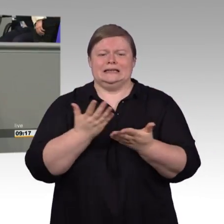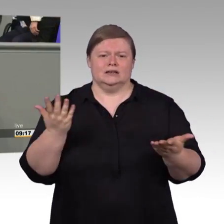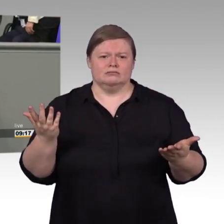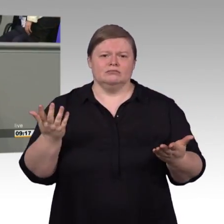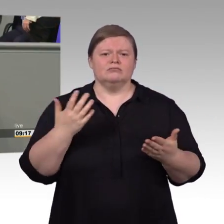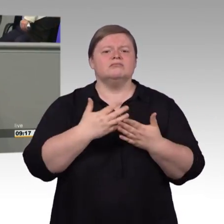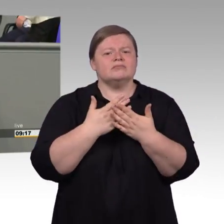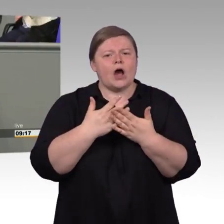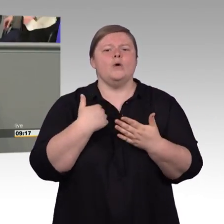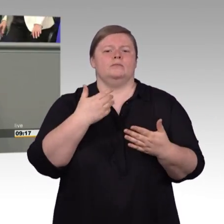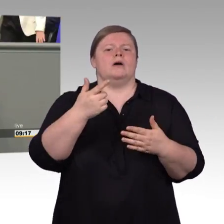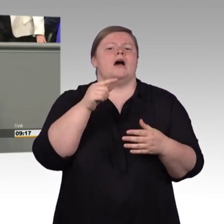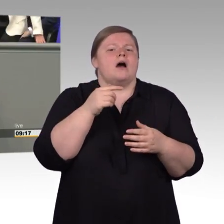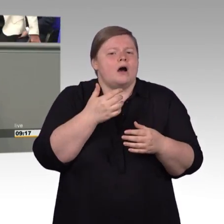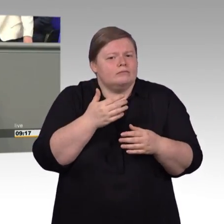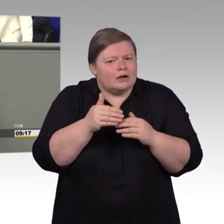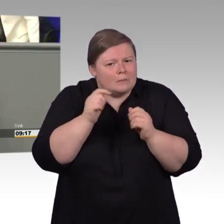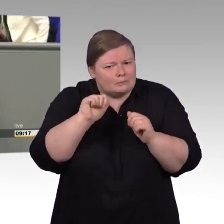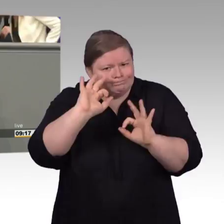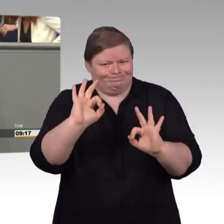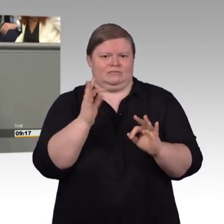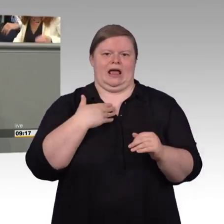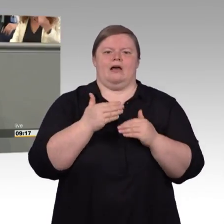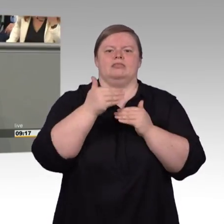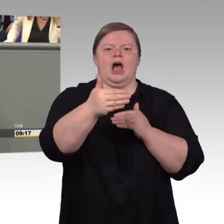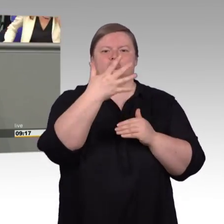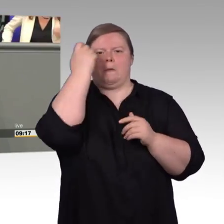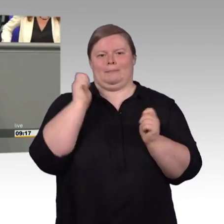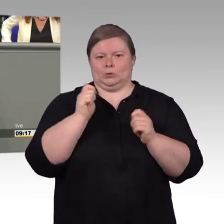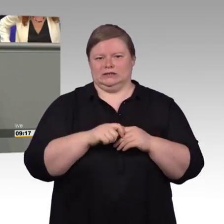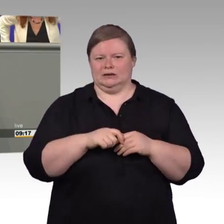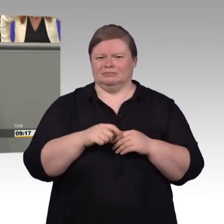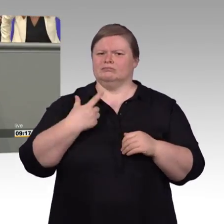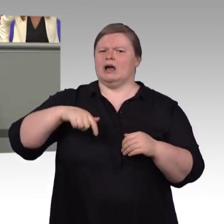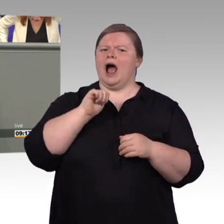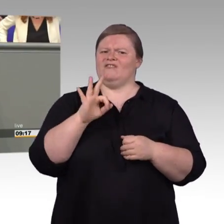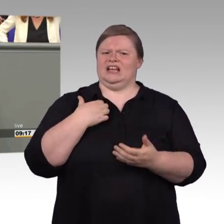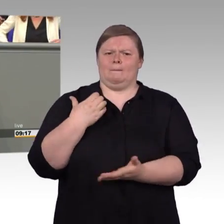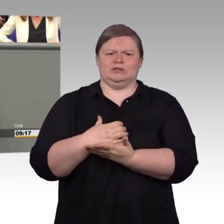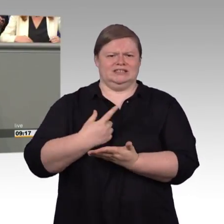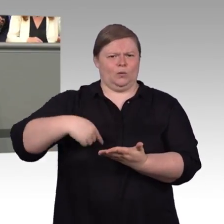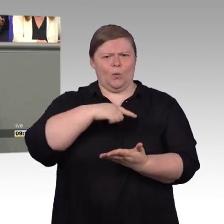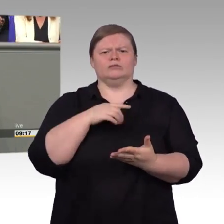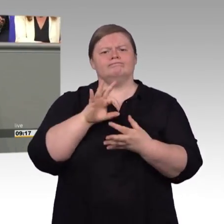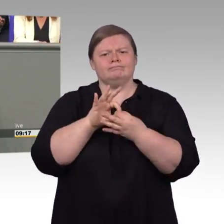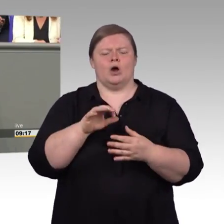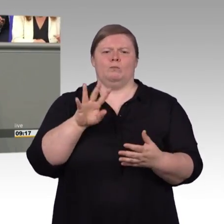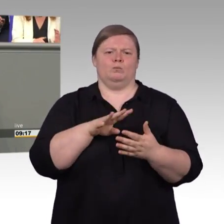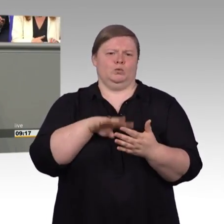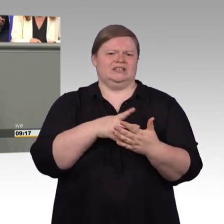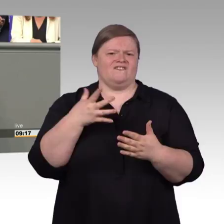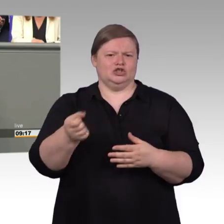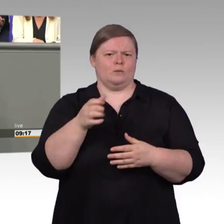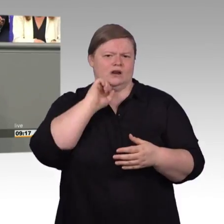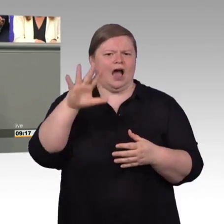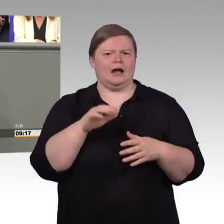bestehen aber auf einer Reihe von Korrekturen, die ich hier kurz zitieren darf, auch in Anlehnung an die Ergebnisse der Anhörung vom Montag